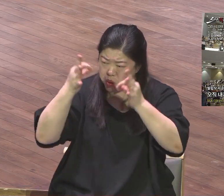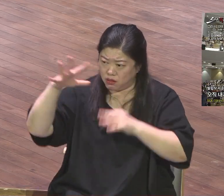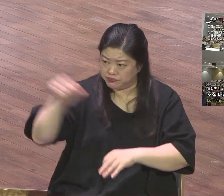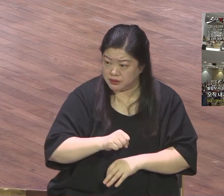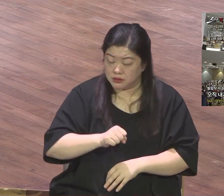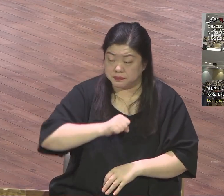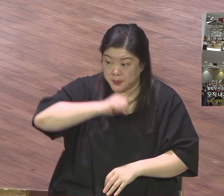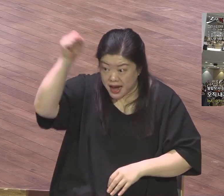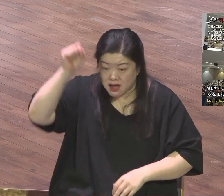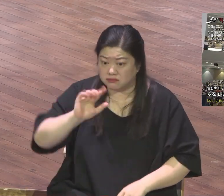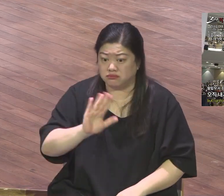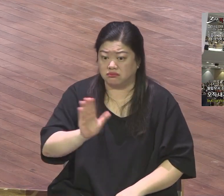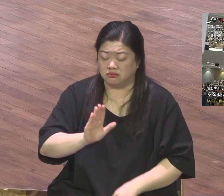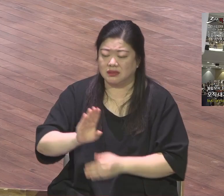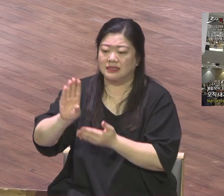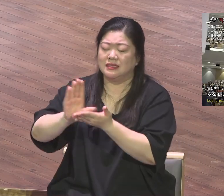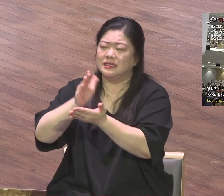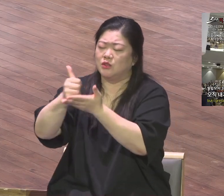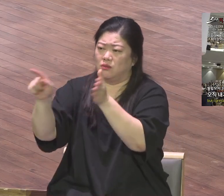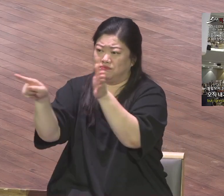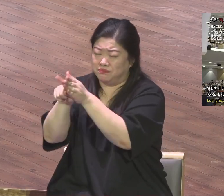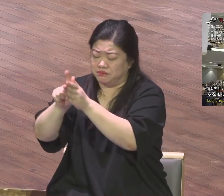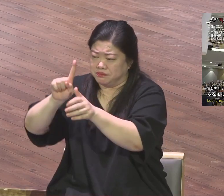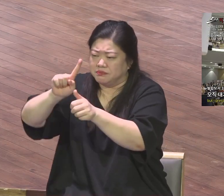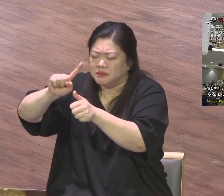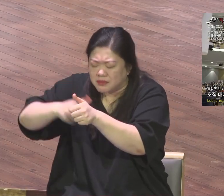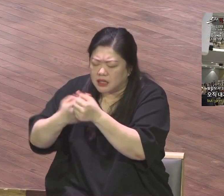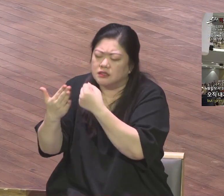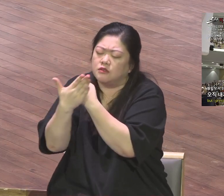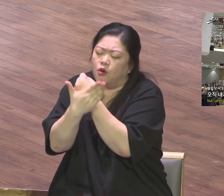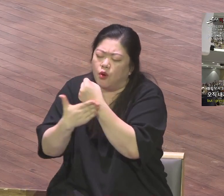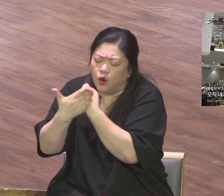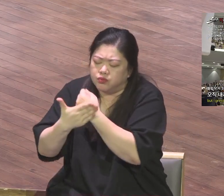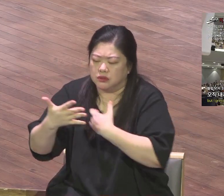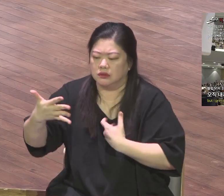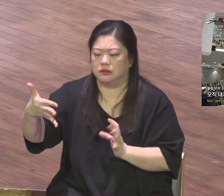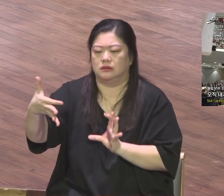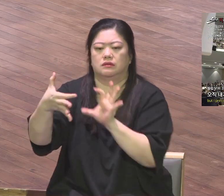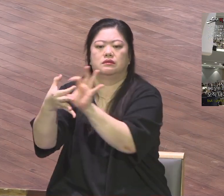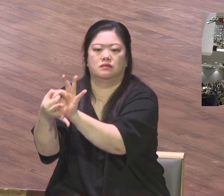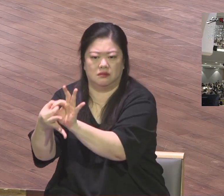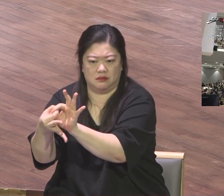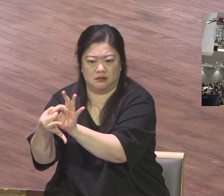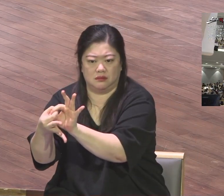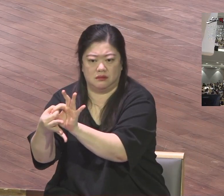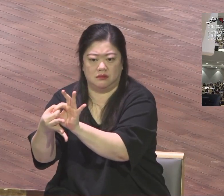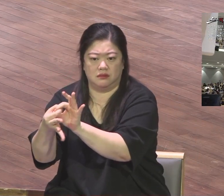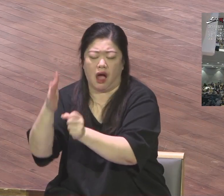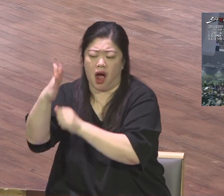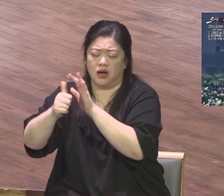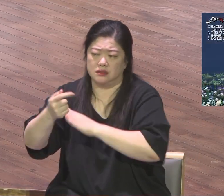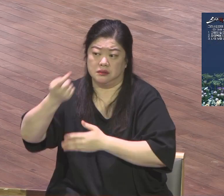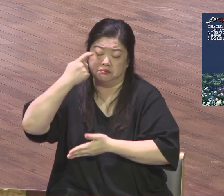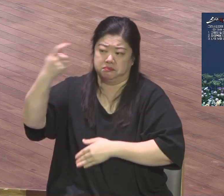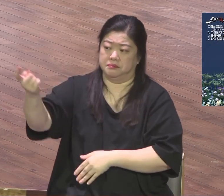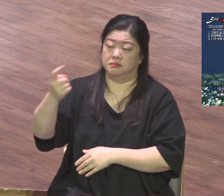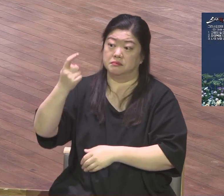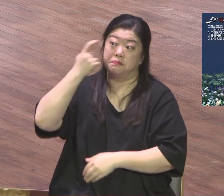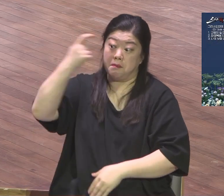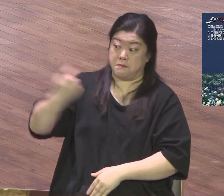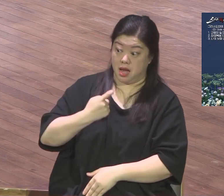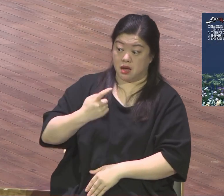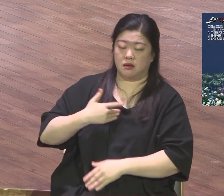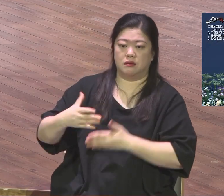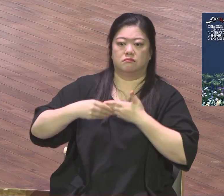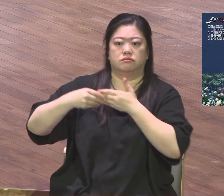아니라 오직 내가 그리스도 예수께 잡힌 바 된 그것을 잡으려고 달려가노라. 네. 여러분 정말 이게 멋지지